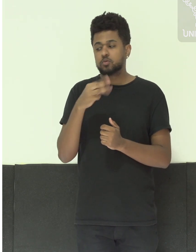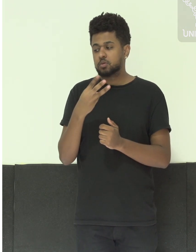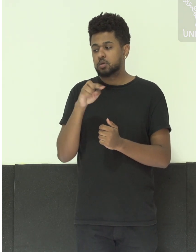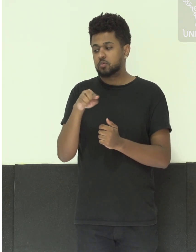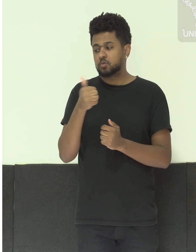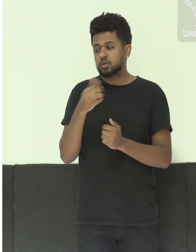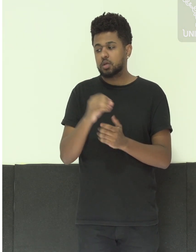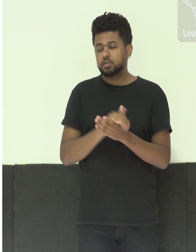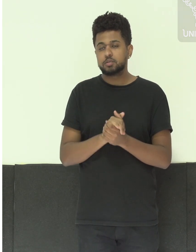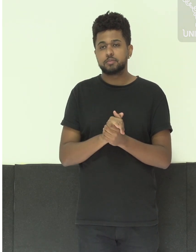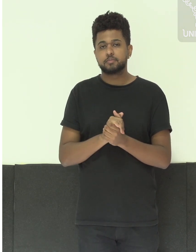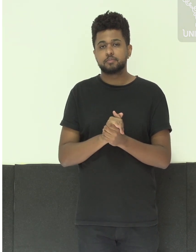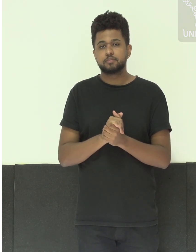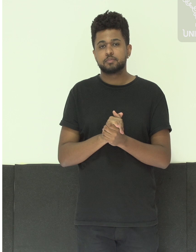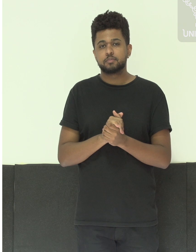7.3.10.